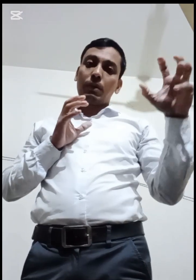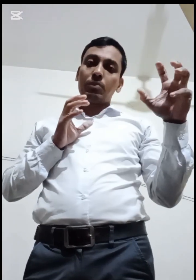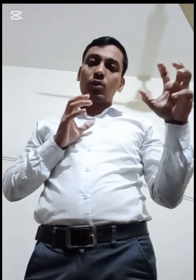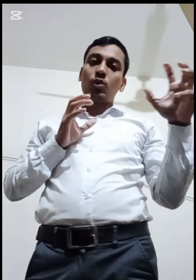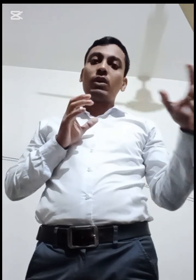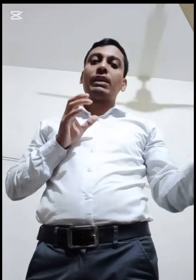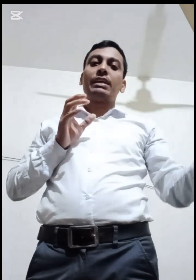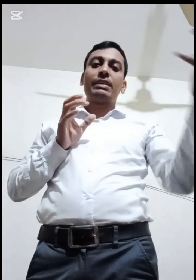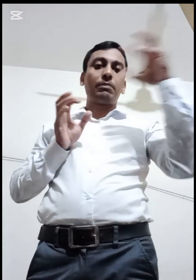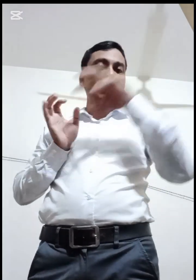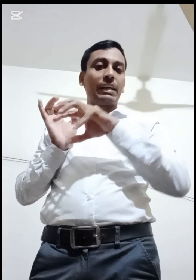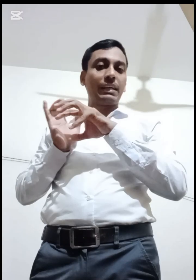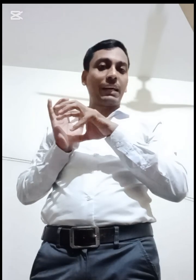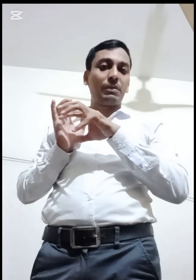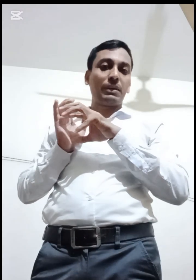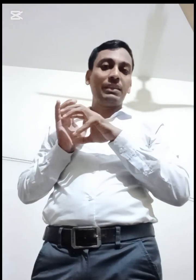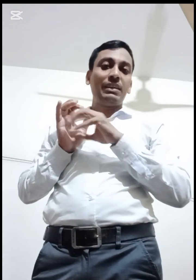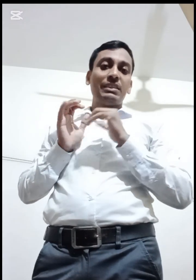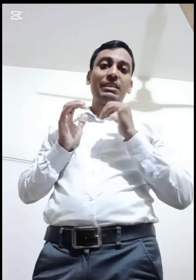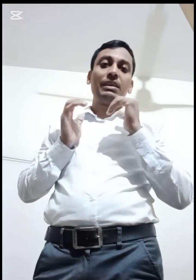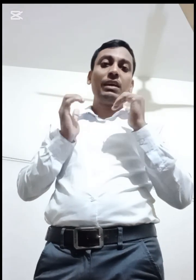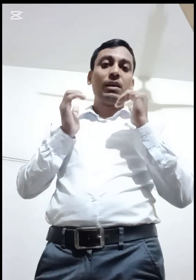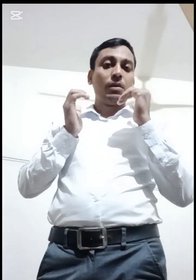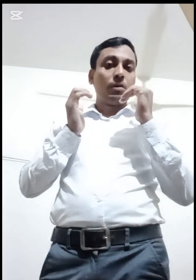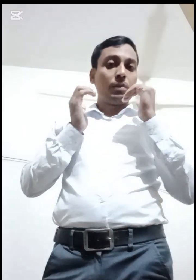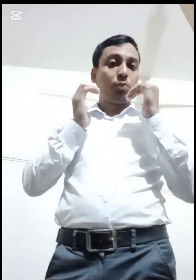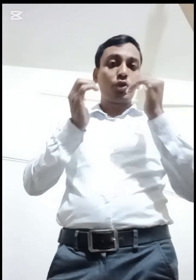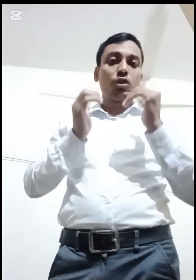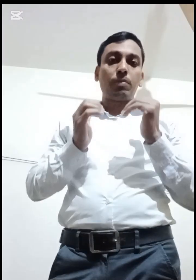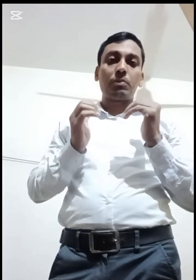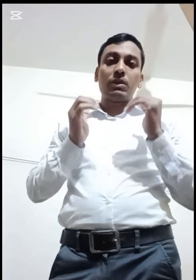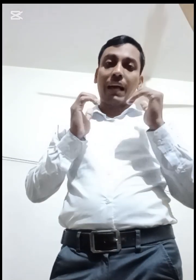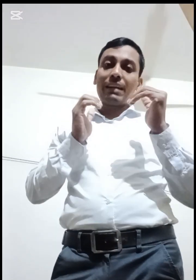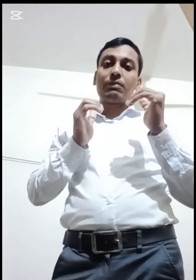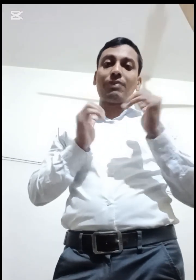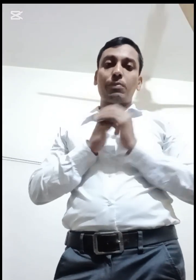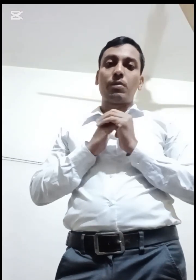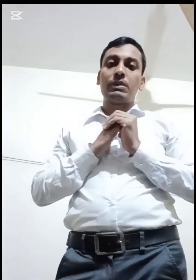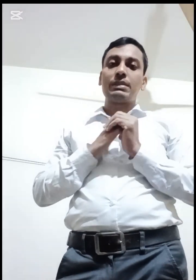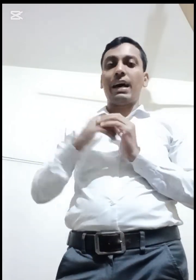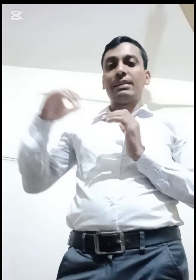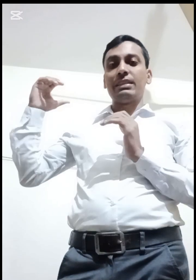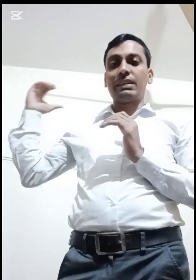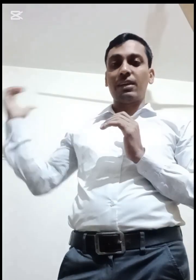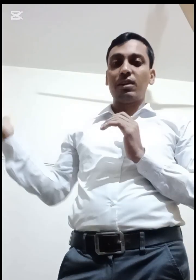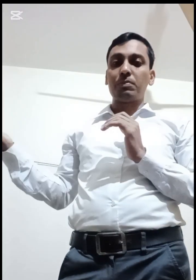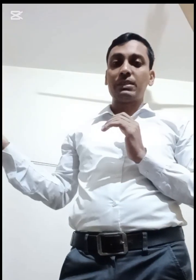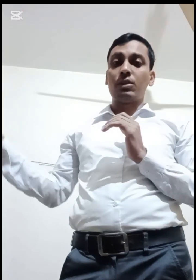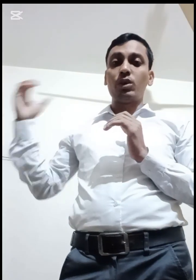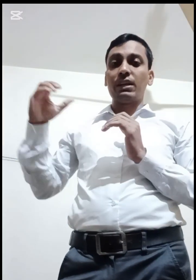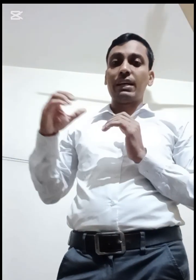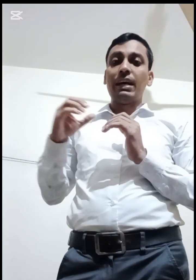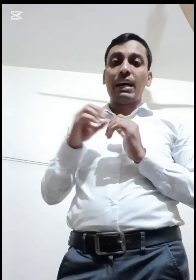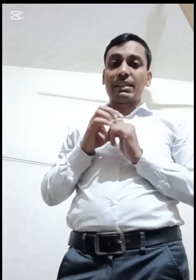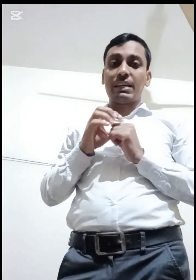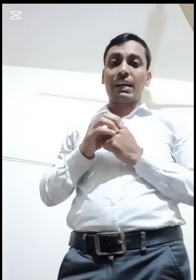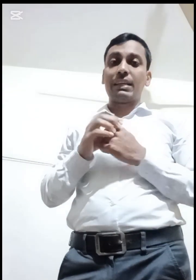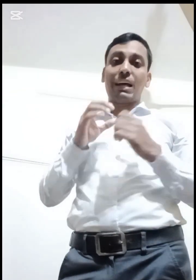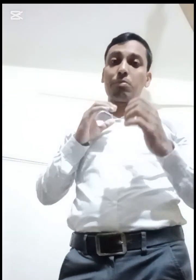প্রশিক্ষণপ্রাপ্ত লোক নিয়ে এসে আপনার গেটে রাখতে পারেন। সে মানে প্রশিক্ষণপ্রাপ্ত, তার পারফরমেন্স আর যে সাধারণ আপনি যে ধরে নিয়ে আসে রাখলেন তার